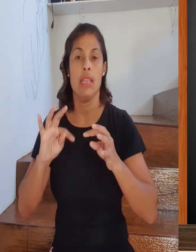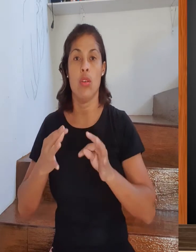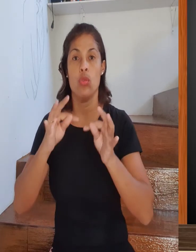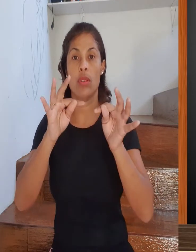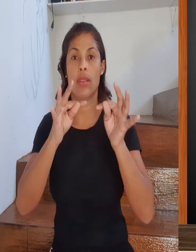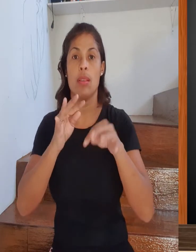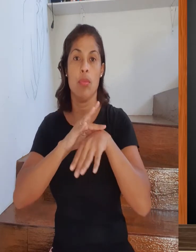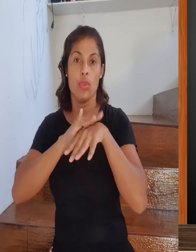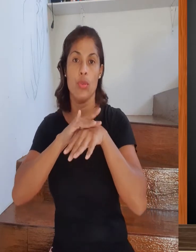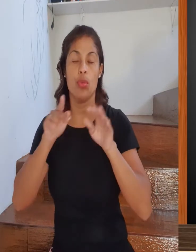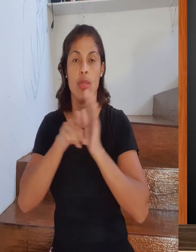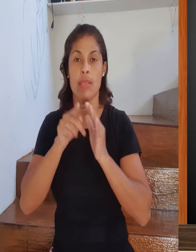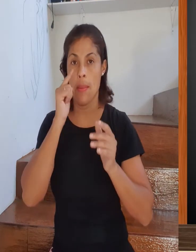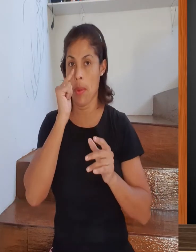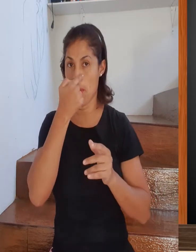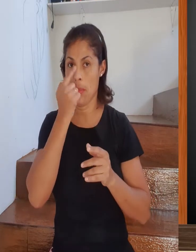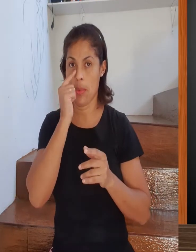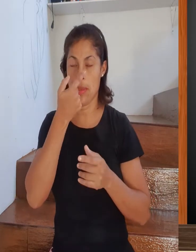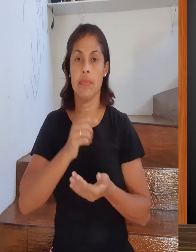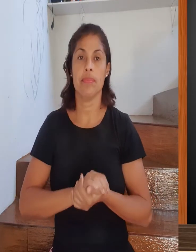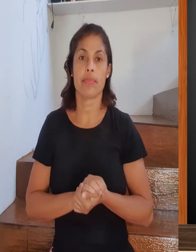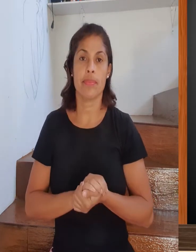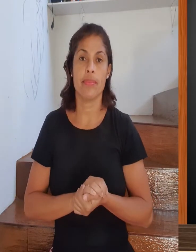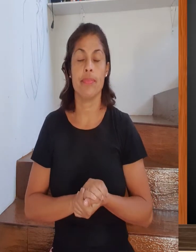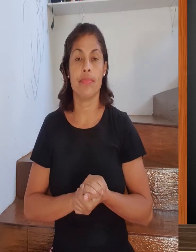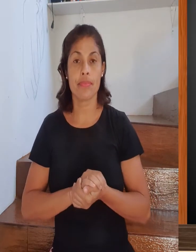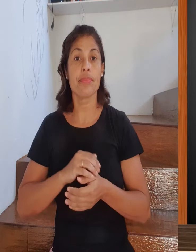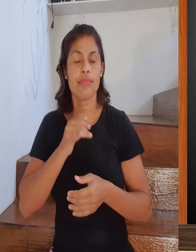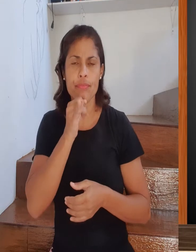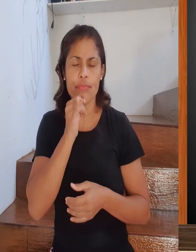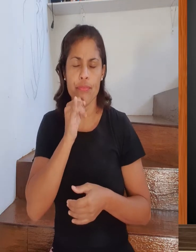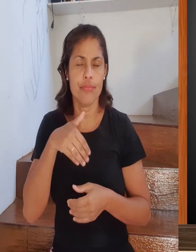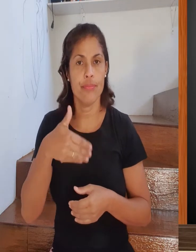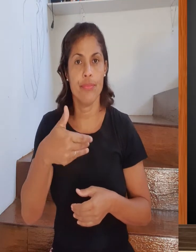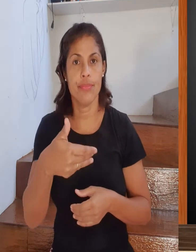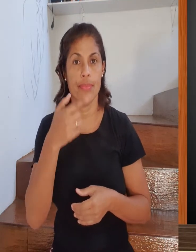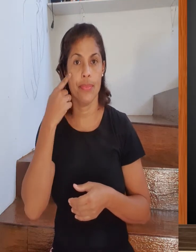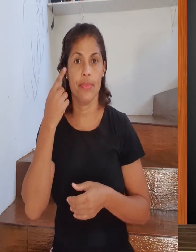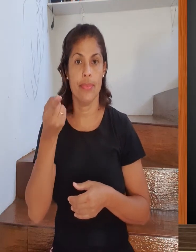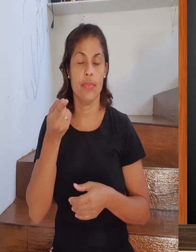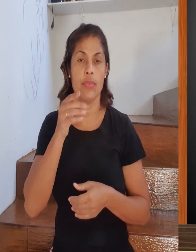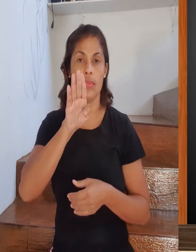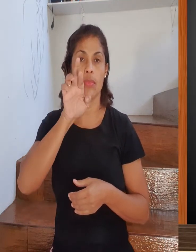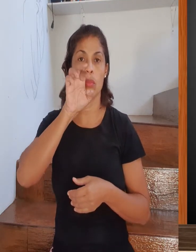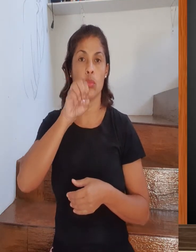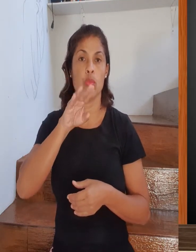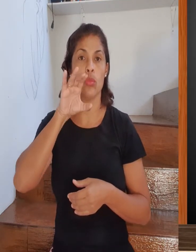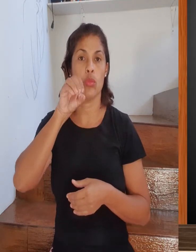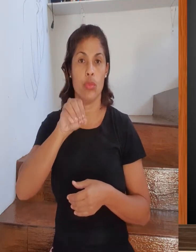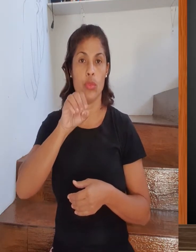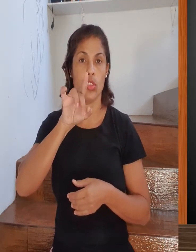deseja o tratamento de alguma doença do sistema respiratório. Nós vamos ver futuramente, por exemplo, o uso